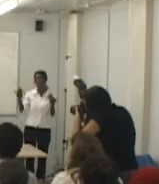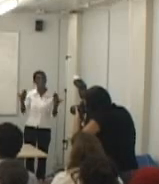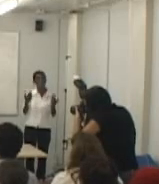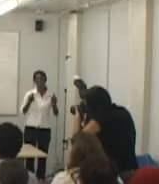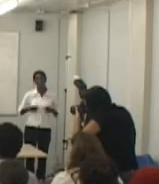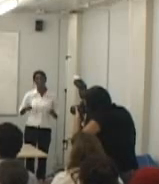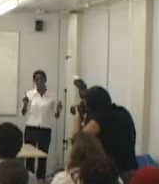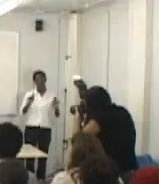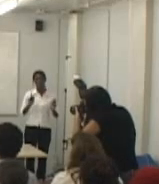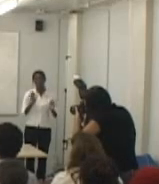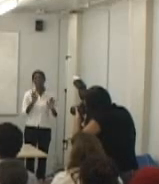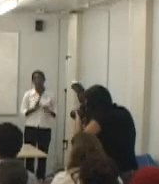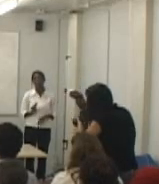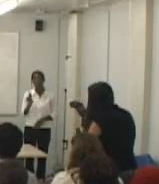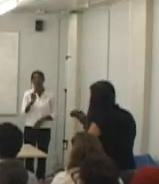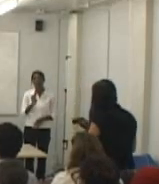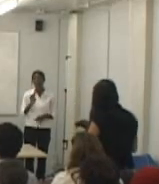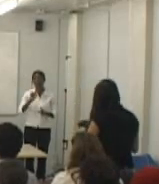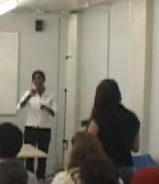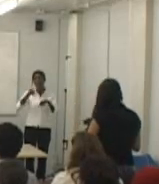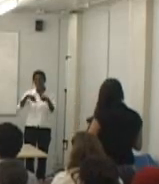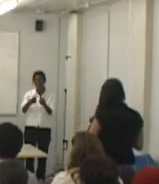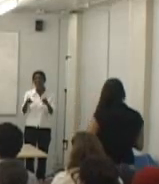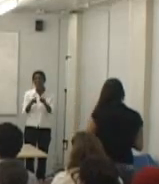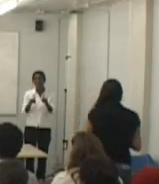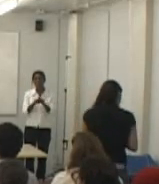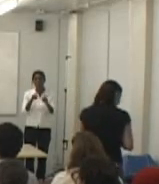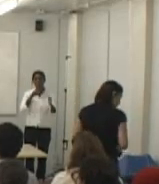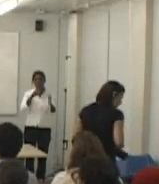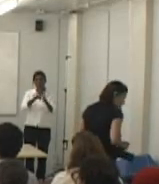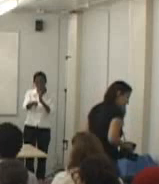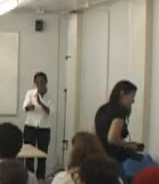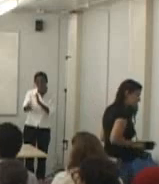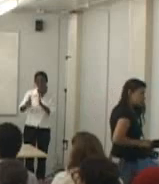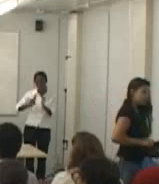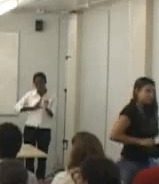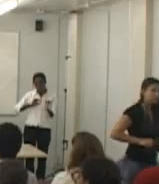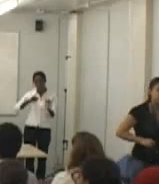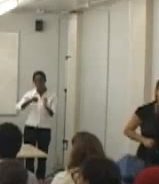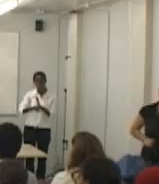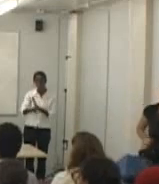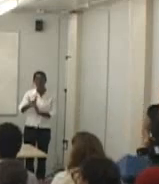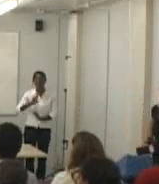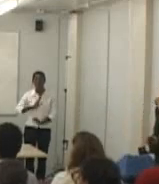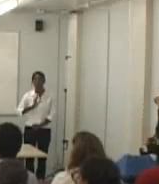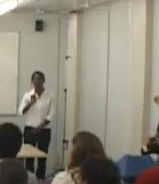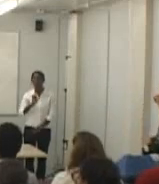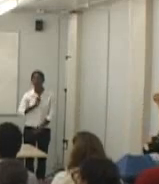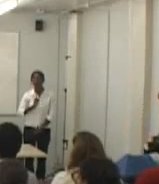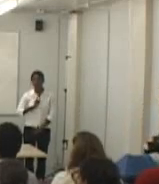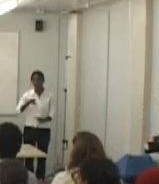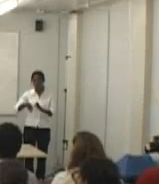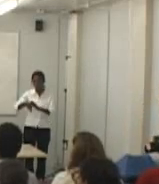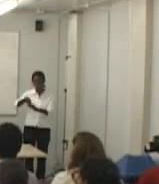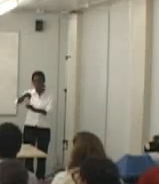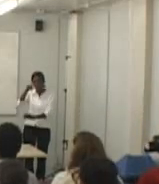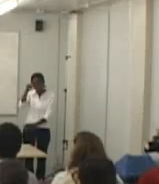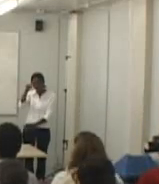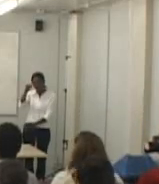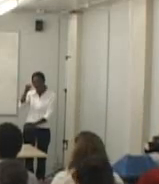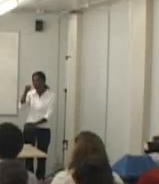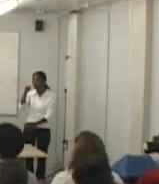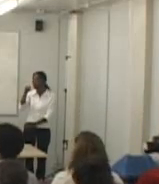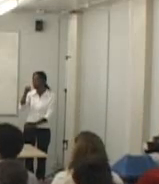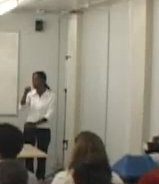eh Depois teremos o segundo bloco Que verar pergunta entre os datos o formato será o seguinte haverá um sorteio tá